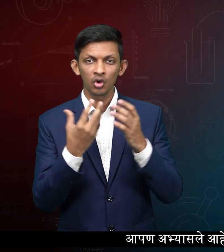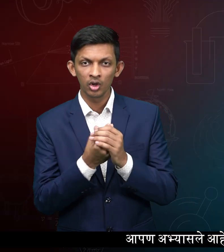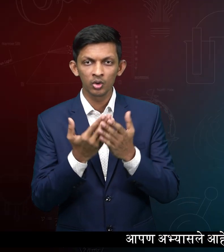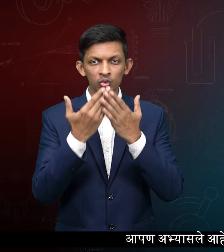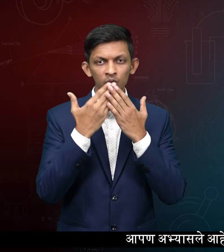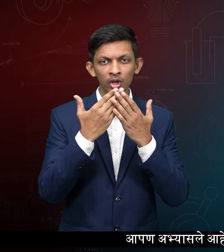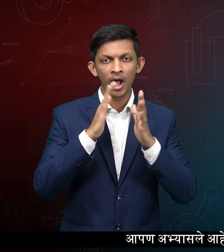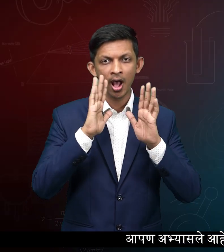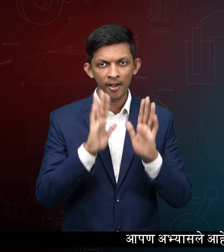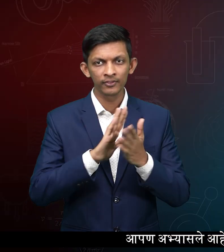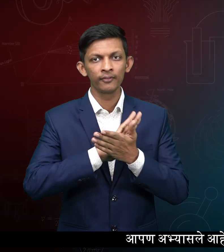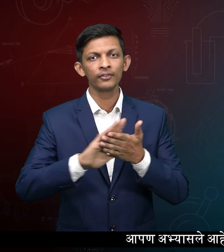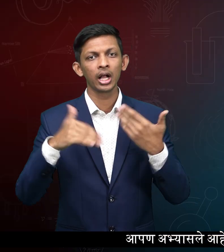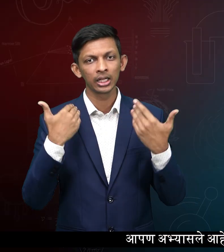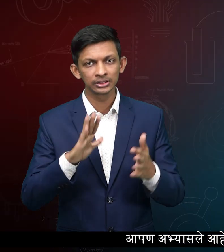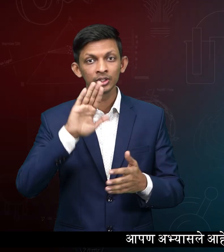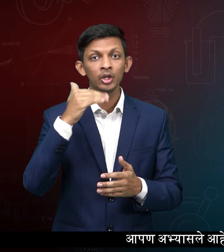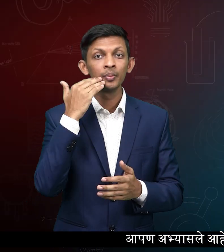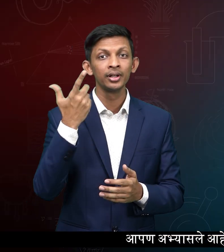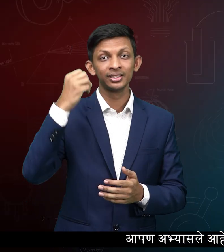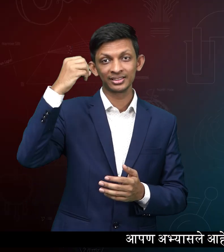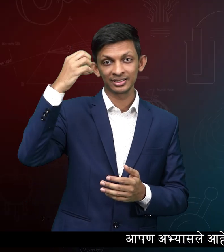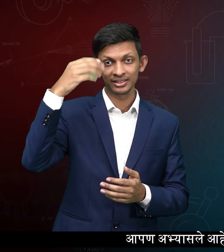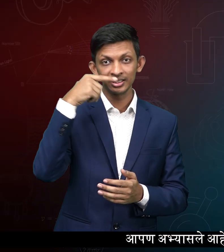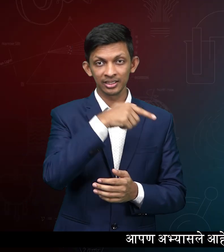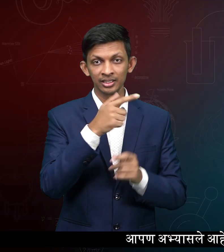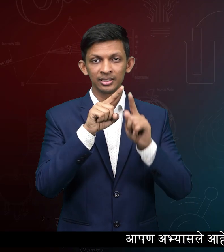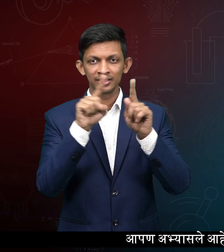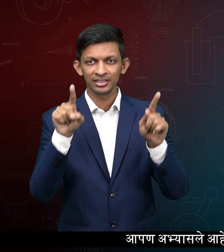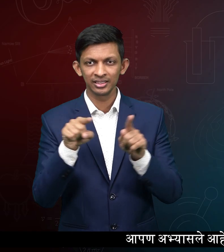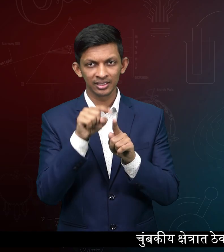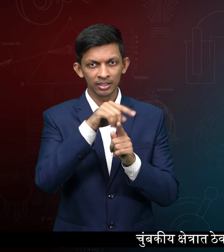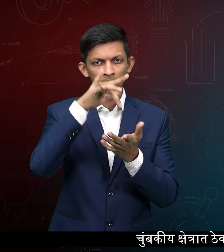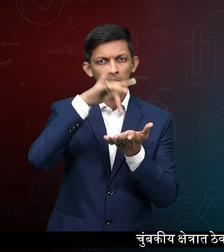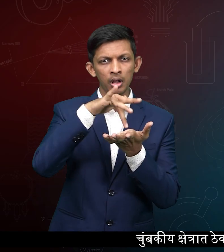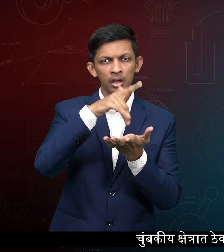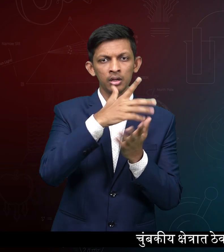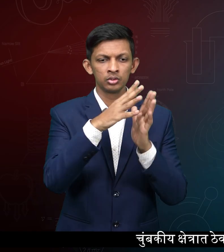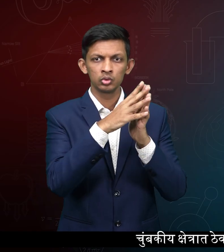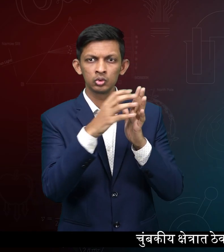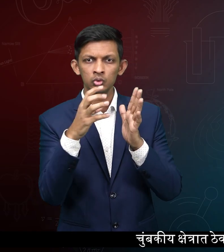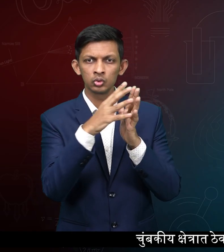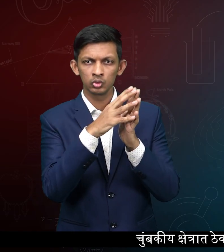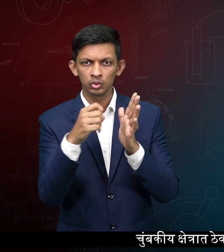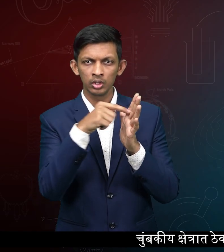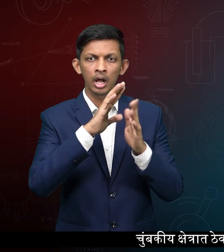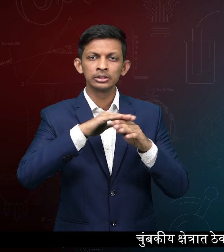आपण अभ्यासले आहे की जेव्हा विद्युत प्रवाह वाहणारा वाहक चुंबकीय क्षेत्रात ठेवला जातो तेव्हा तो एक